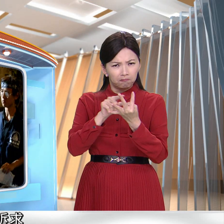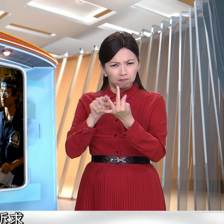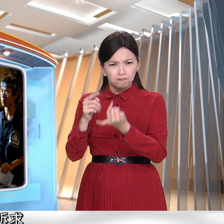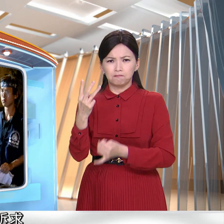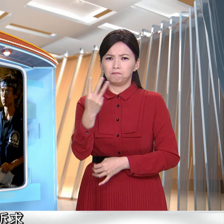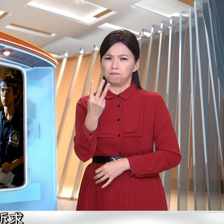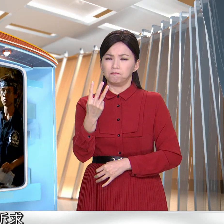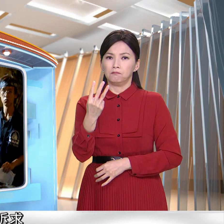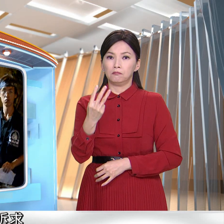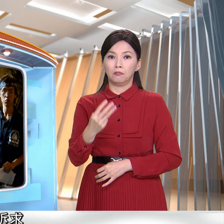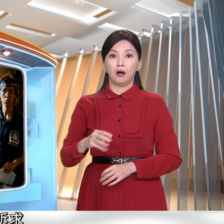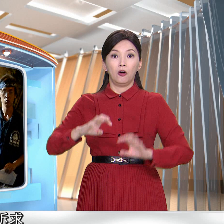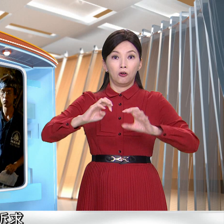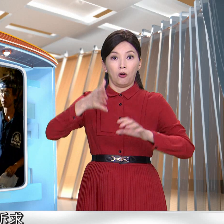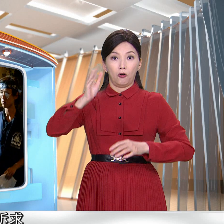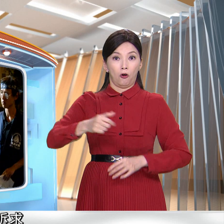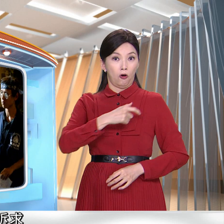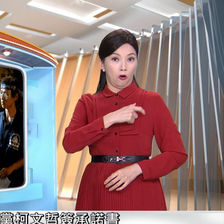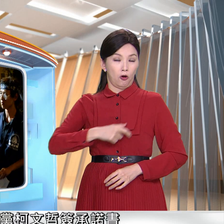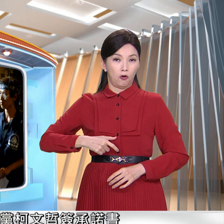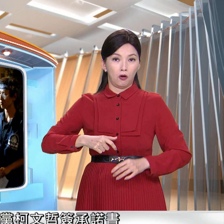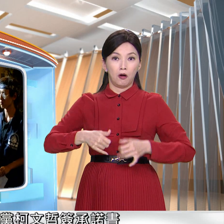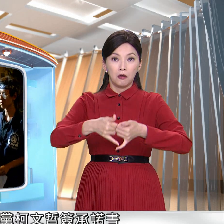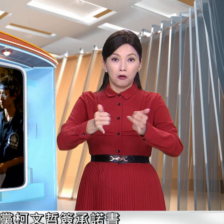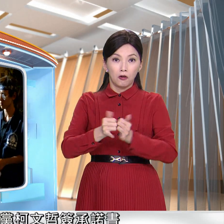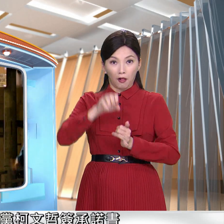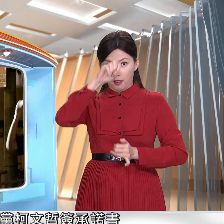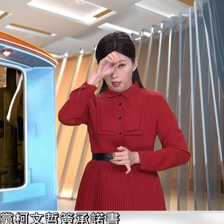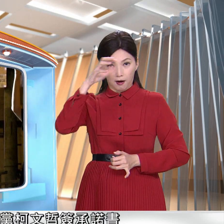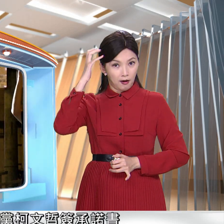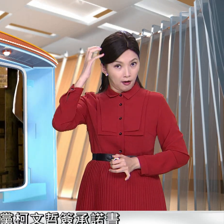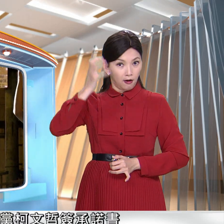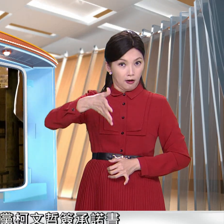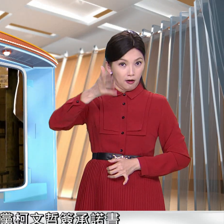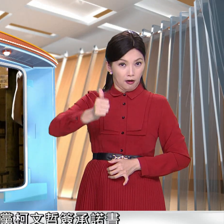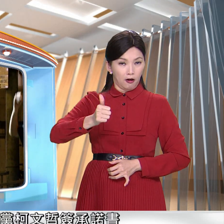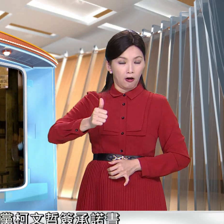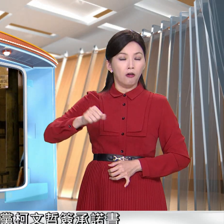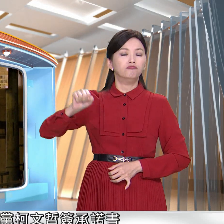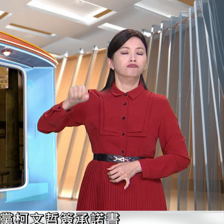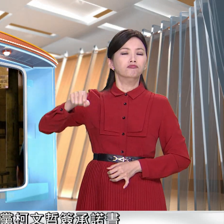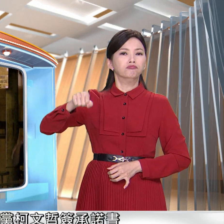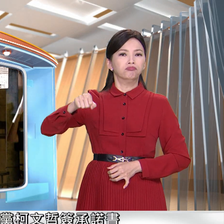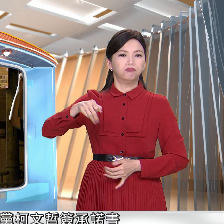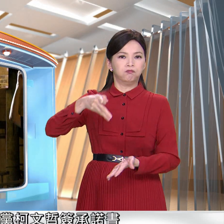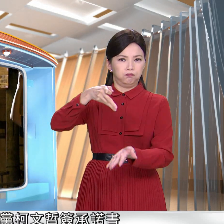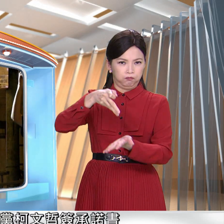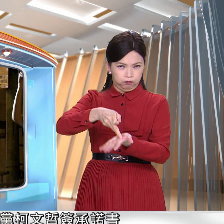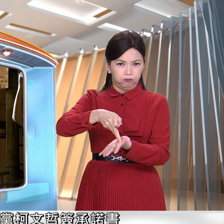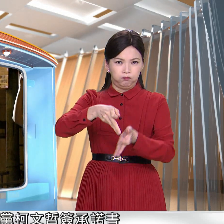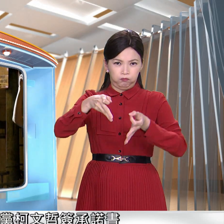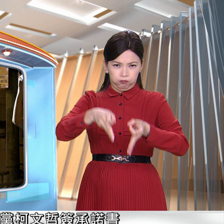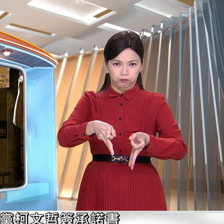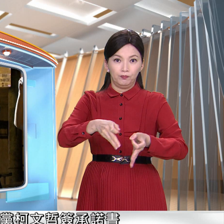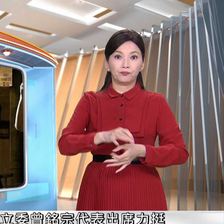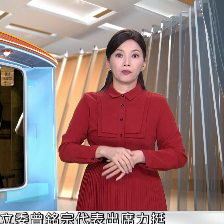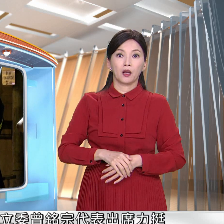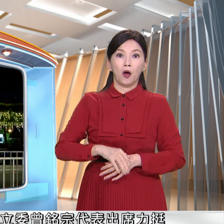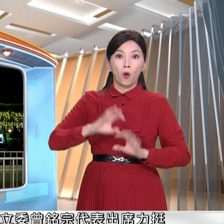求。参选总统的民众党柯文哲签署承诺书，而国民党